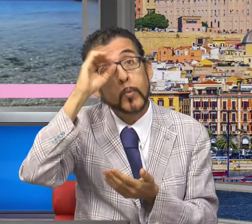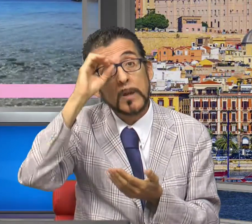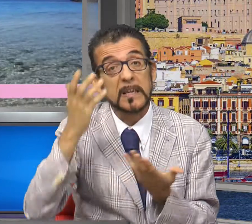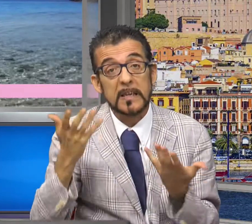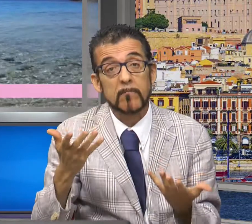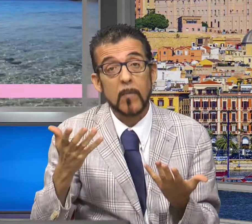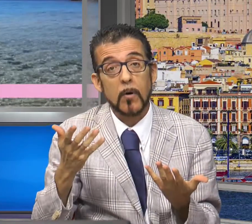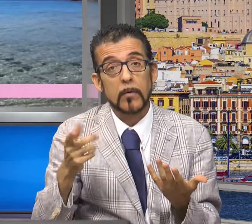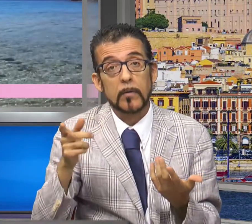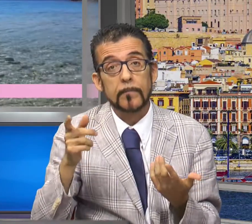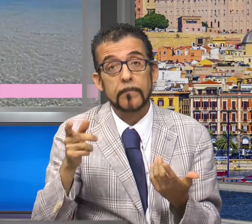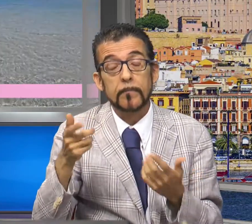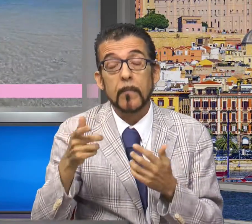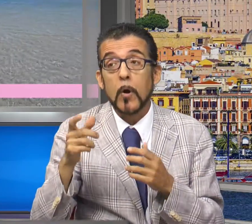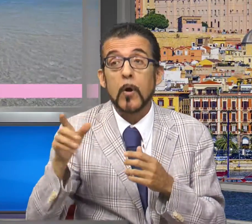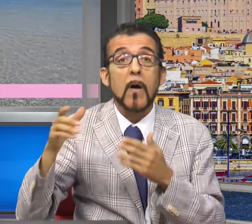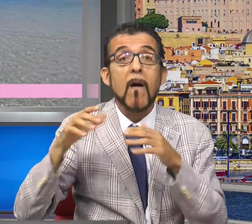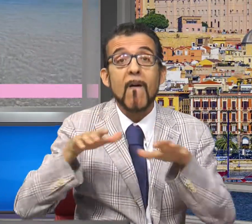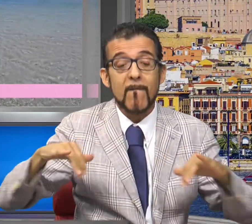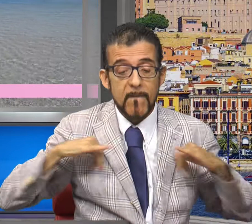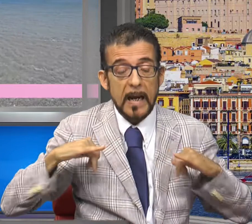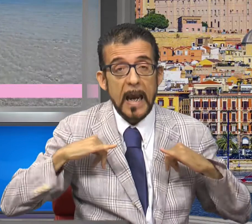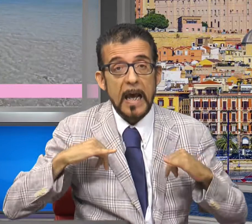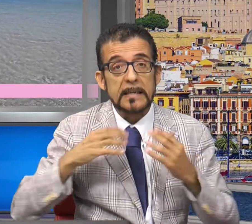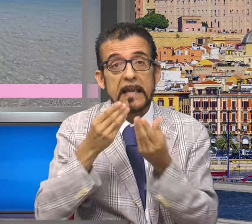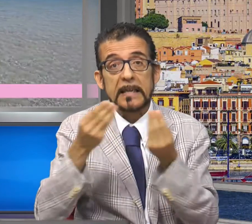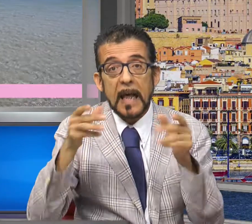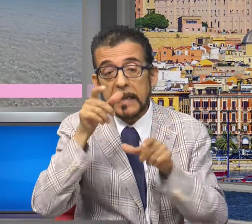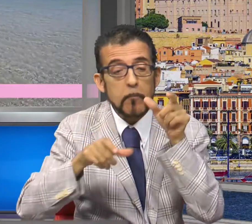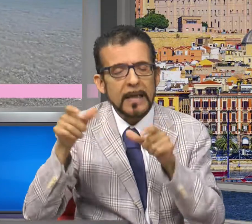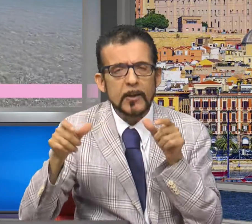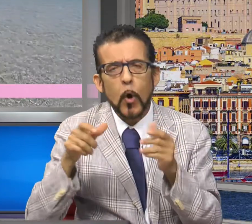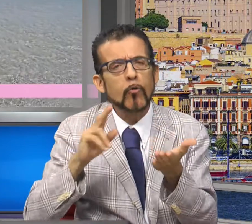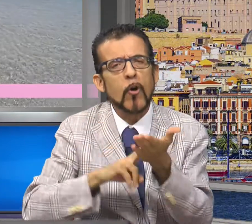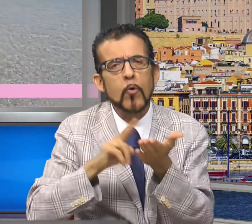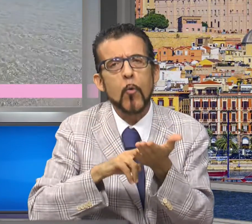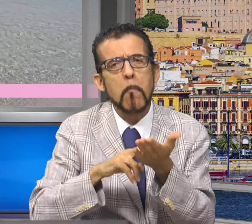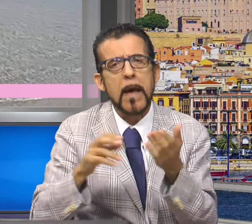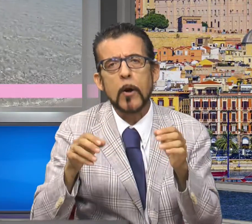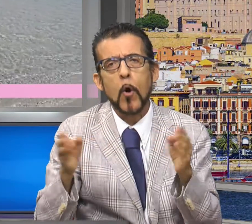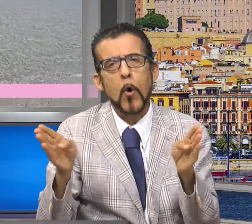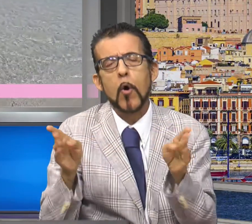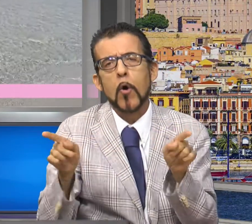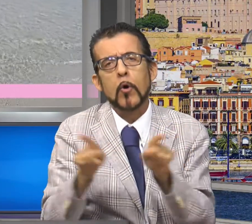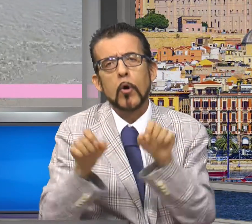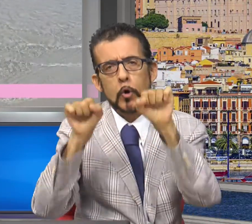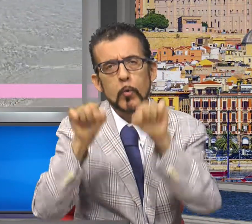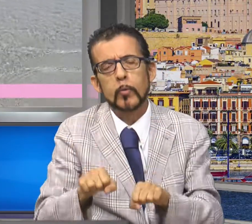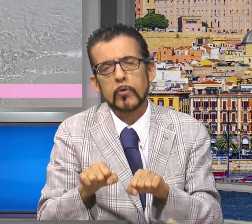vacanzieri sulle coste olbiesi, se in altre località vige il numero chiuso, sulle spiagge del comune l'accesso sarà garantito senza